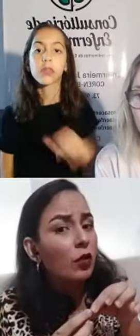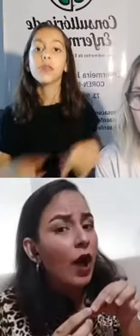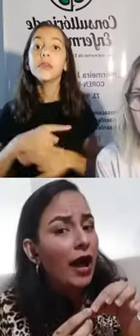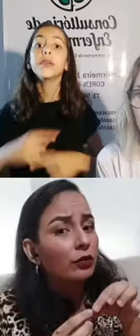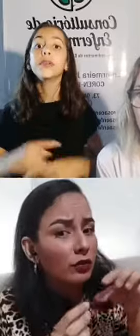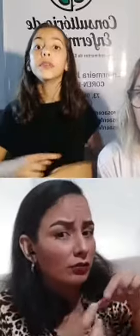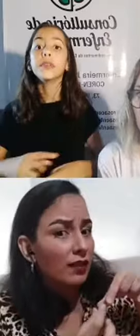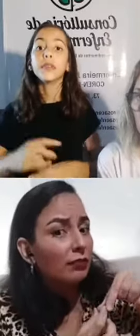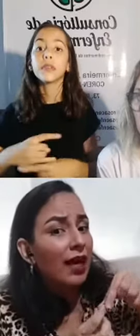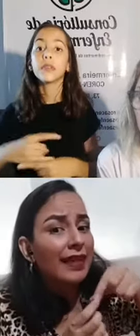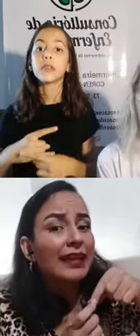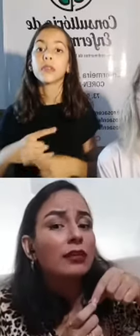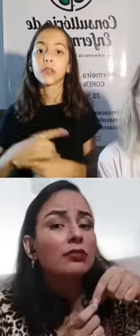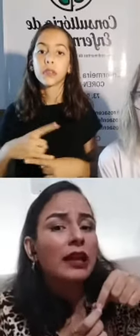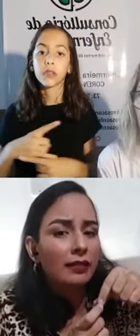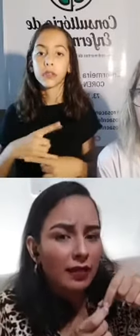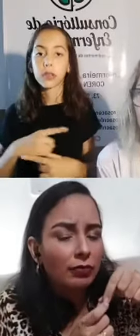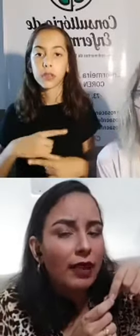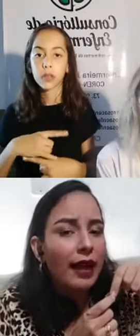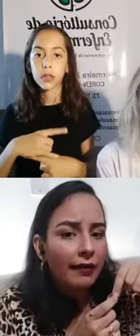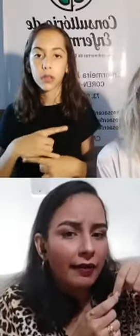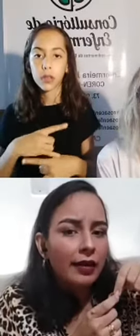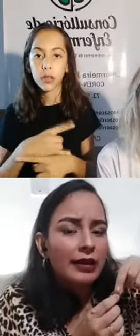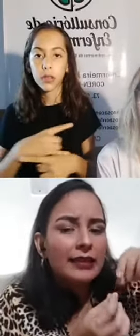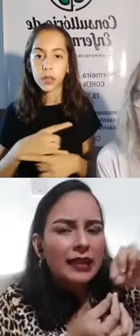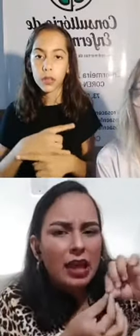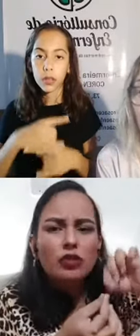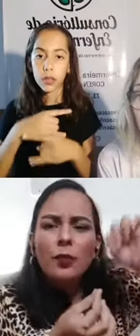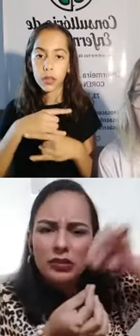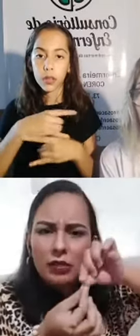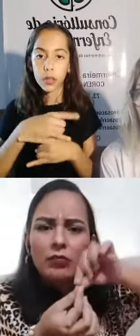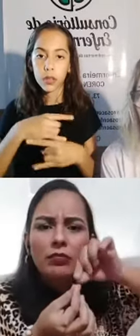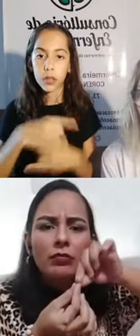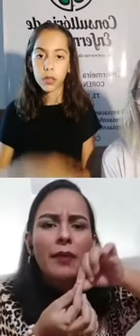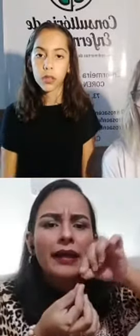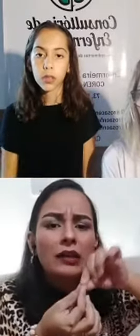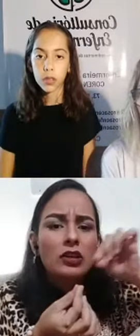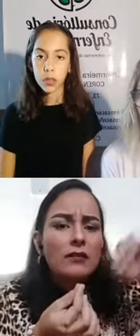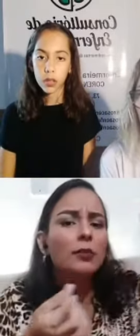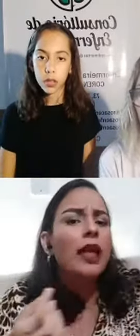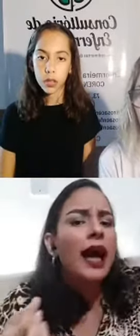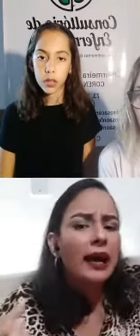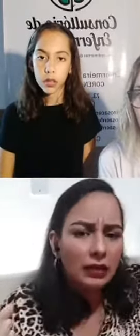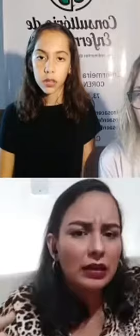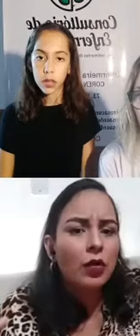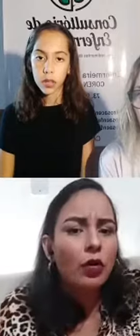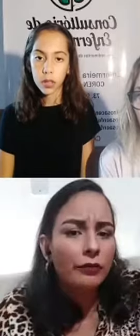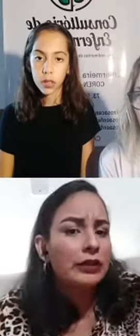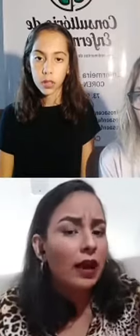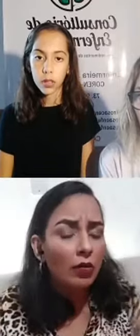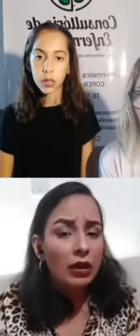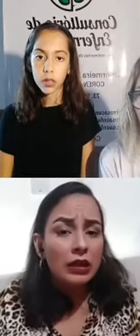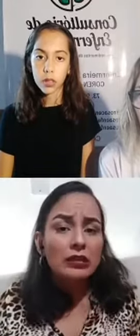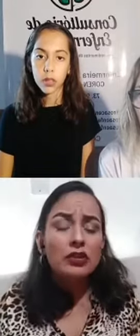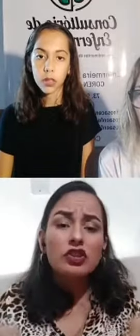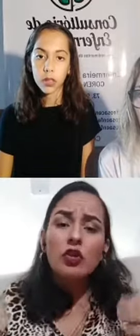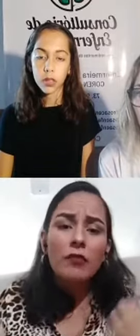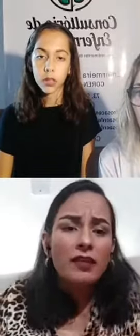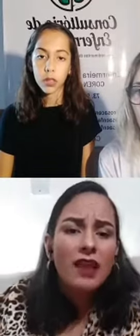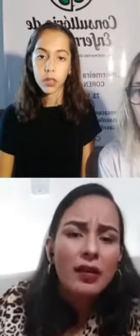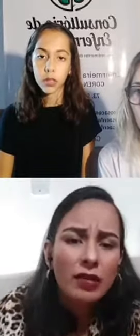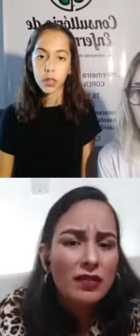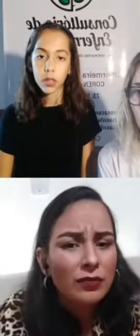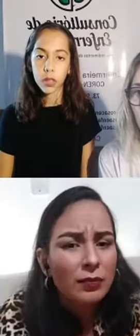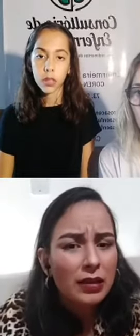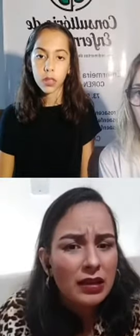no seu celular, até que não tem celular, internet, pode ter um mecanismo lá que ouve e tal. Então a gente